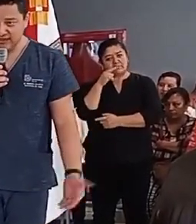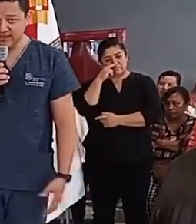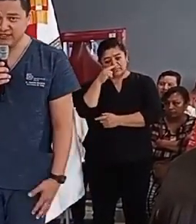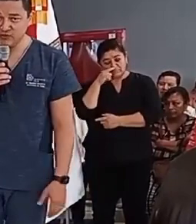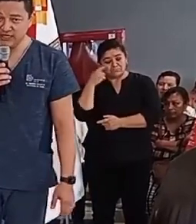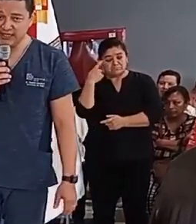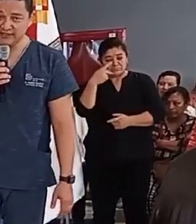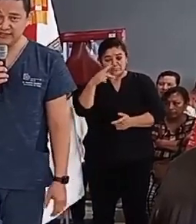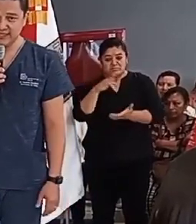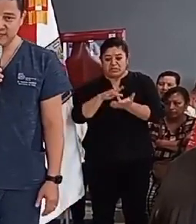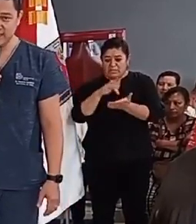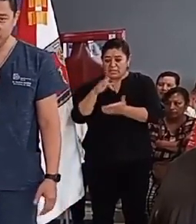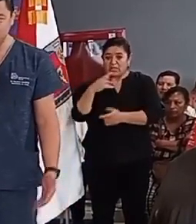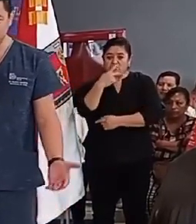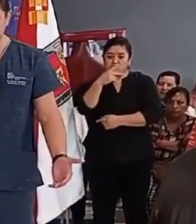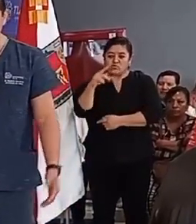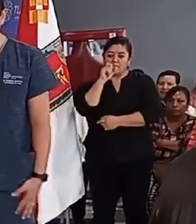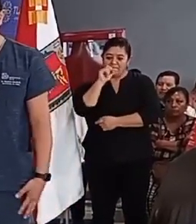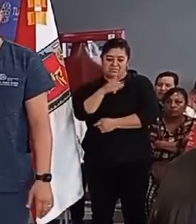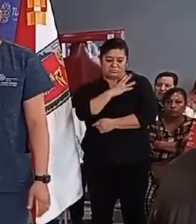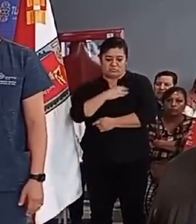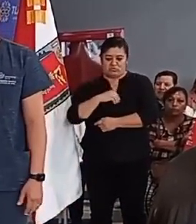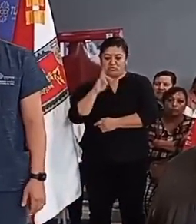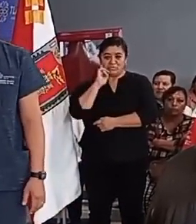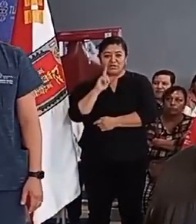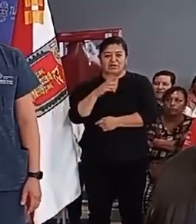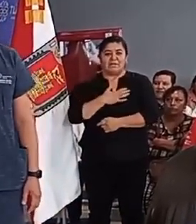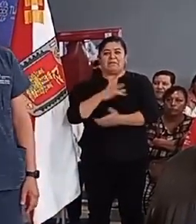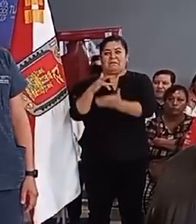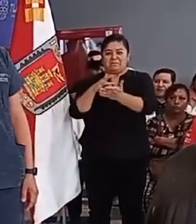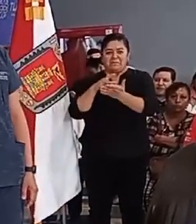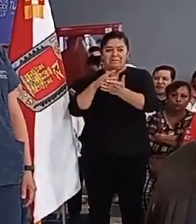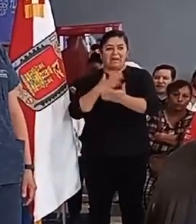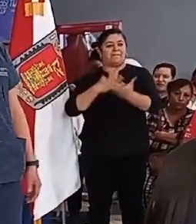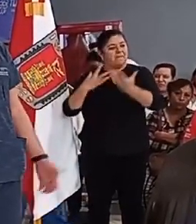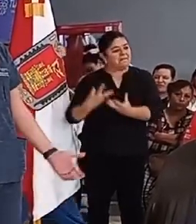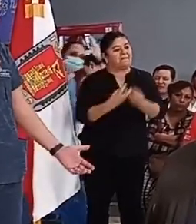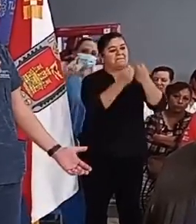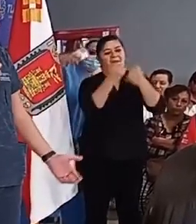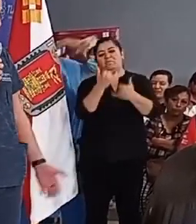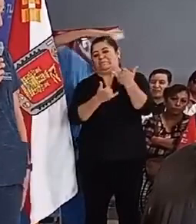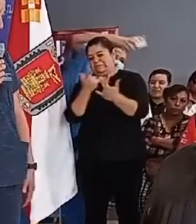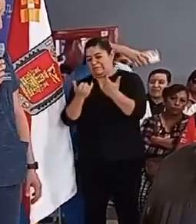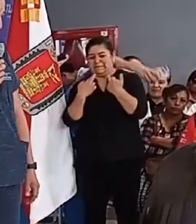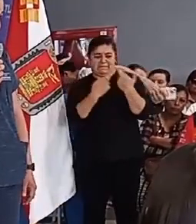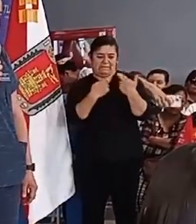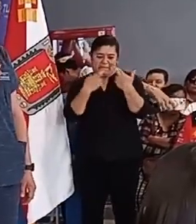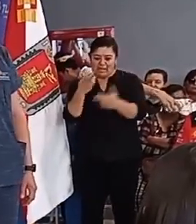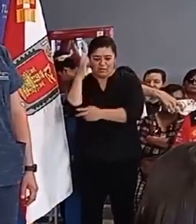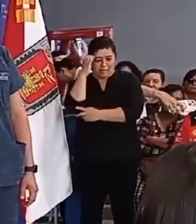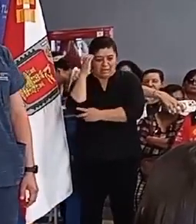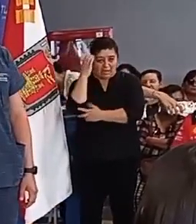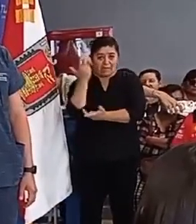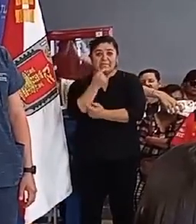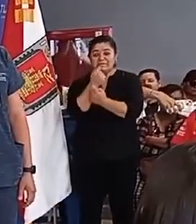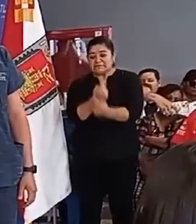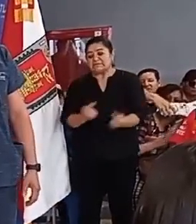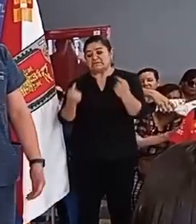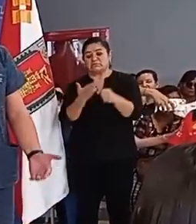usted a sus hijas que me han apoyado en todas las locuras de llevar juguetes regalos camas a los niños a los